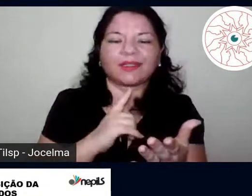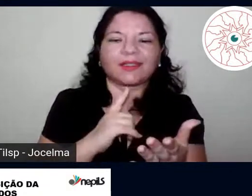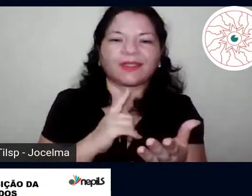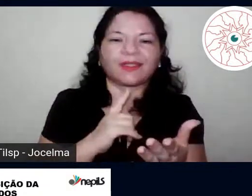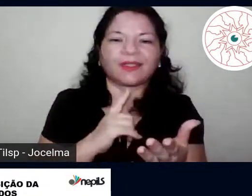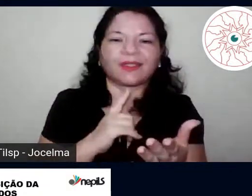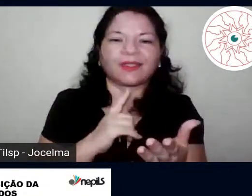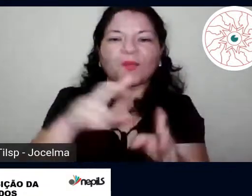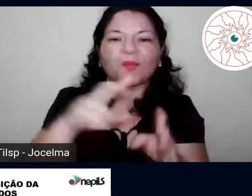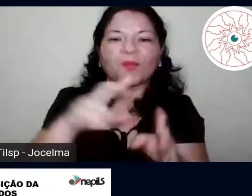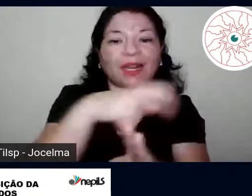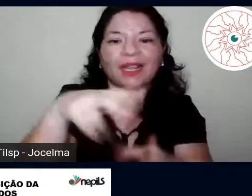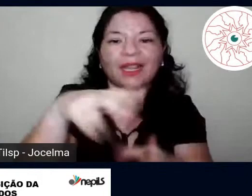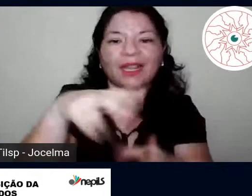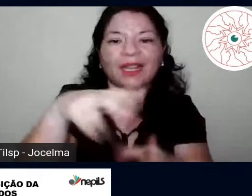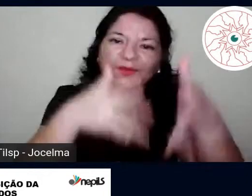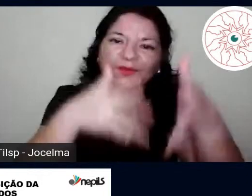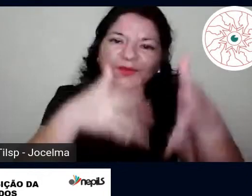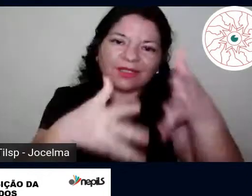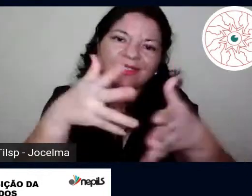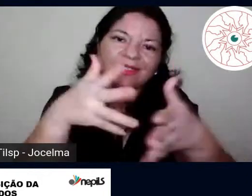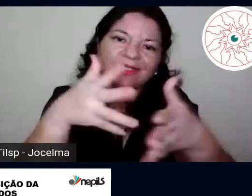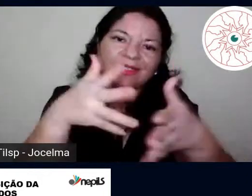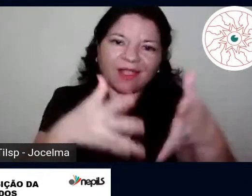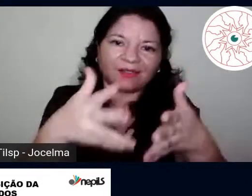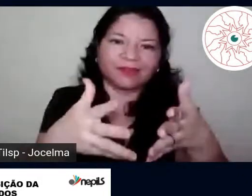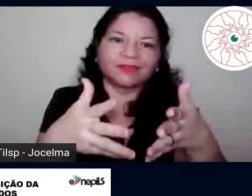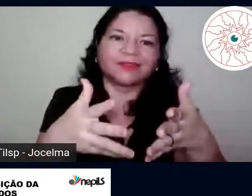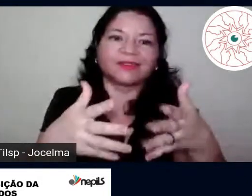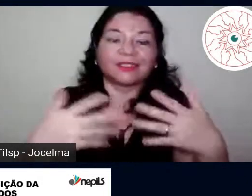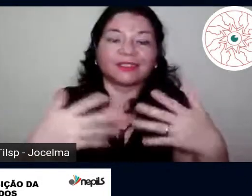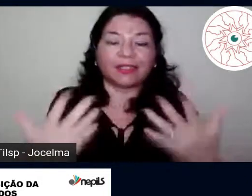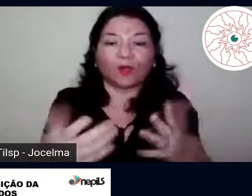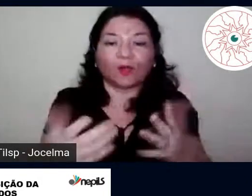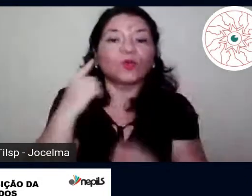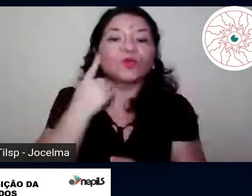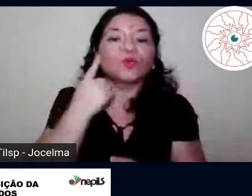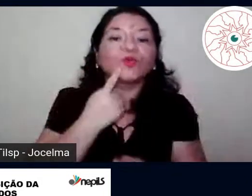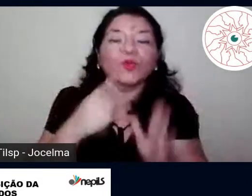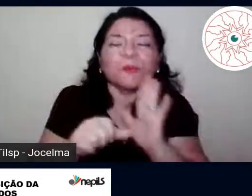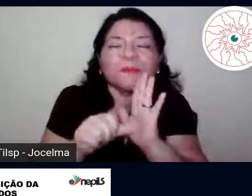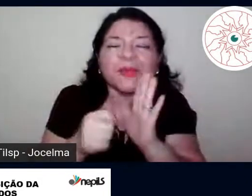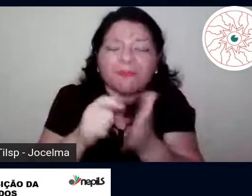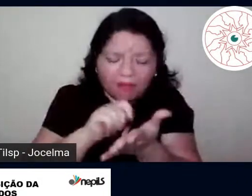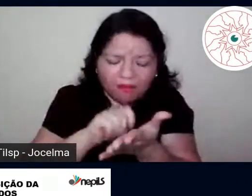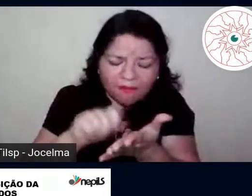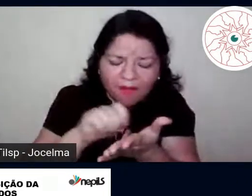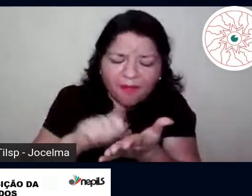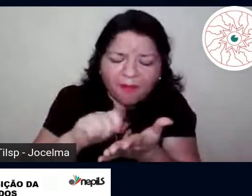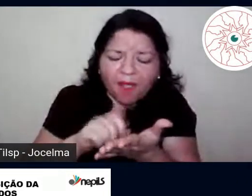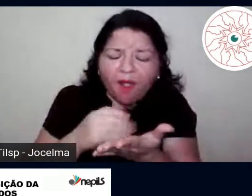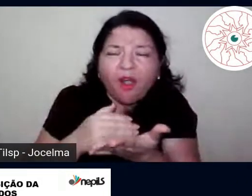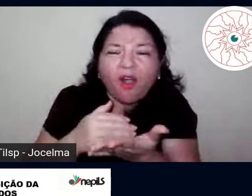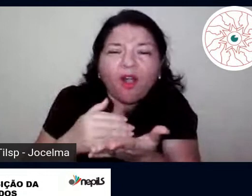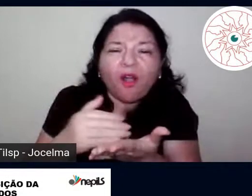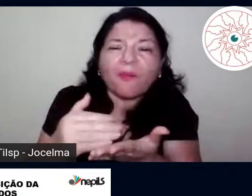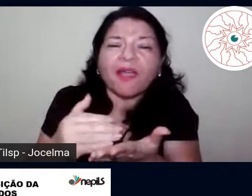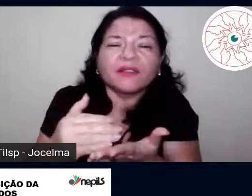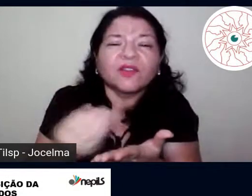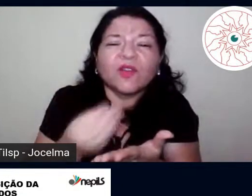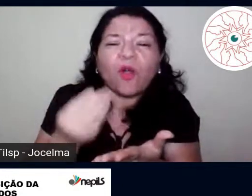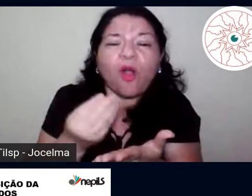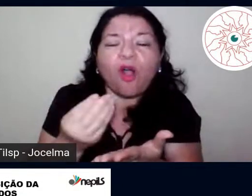de se admirar que os os surdos nas suas primeiras produções de escrita, eles apresentem uma estrutura de Libras na sua